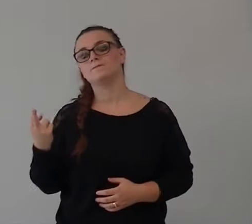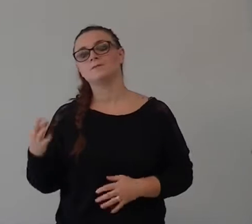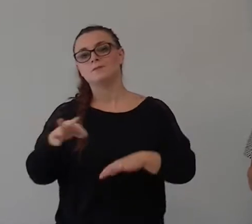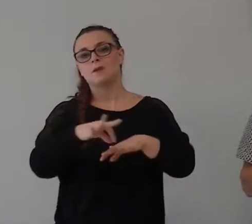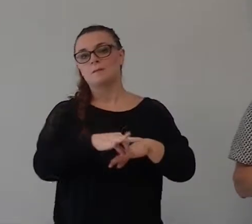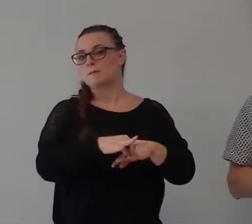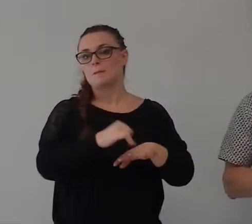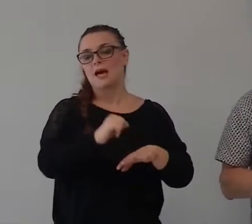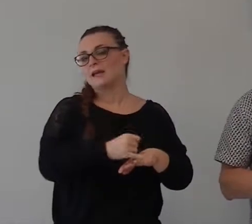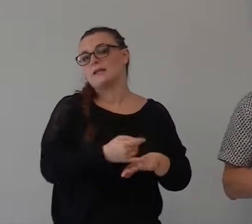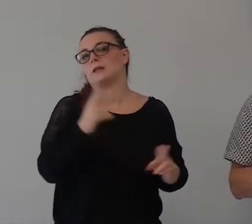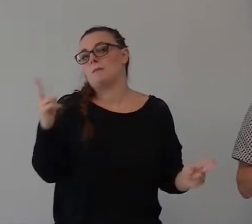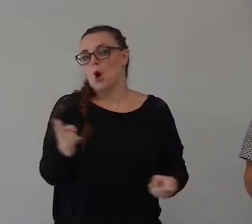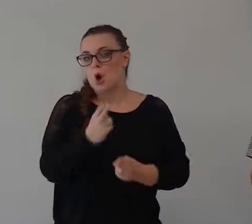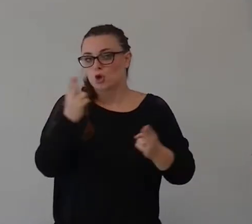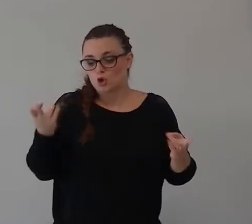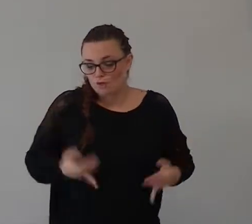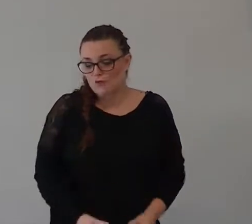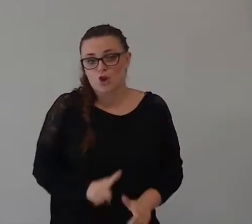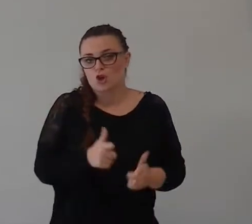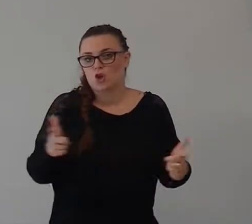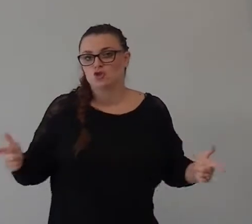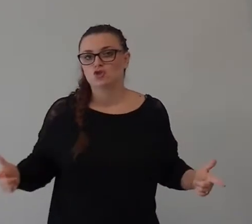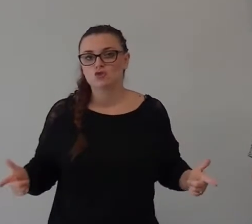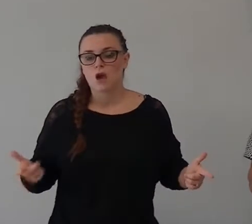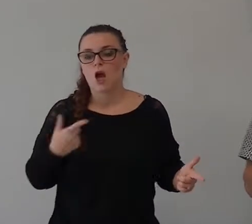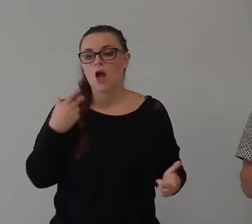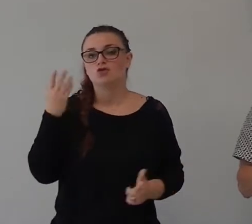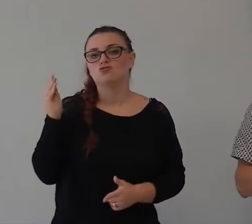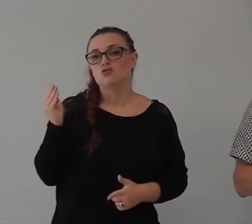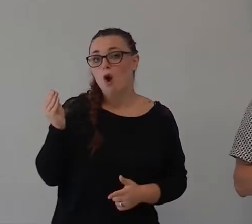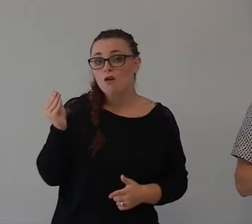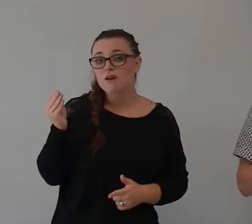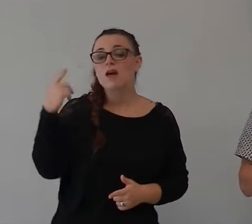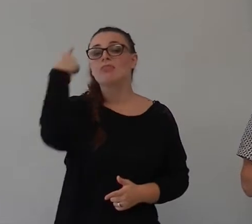moabita, senza figli, giovane e bella,